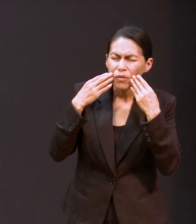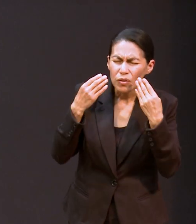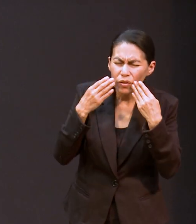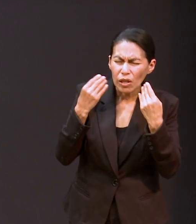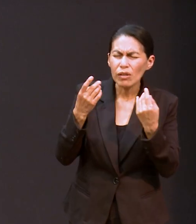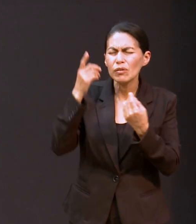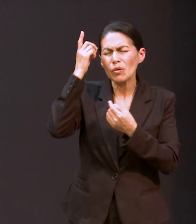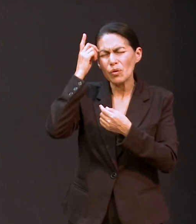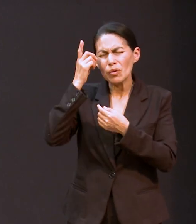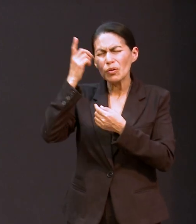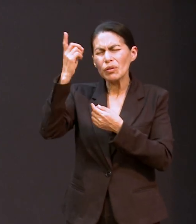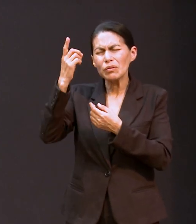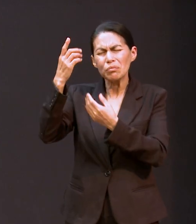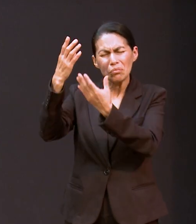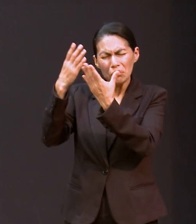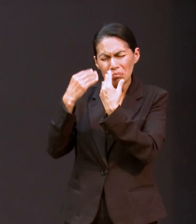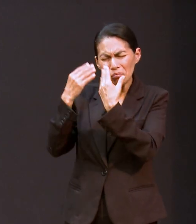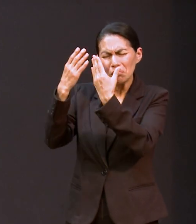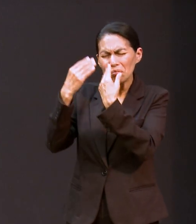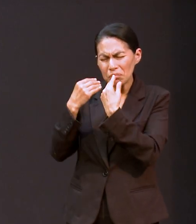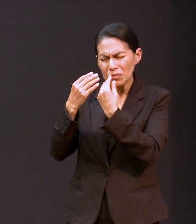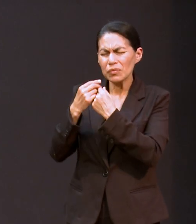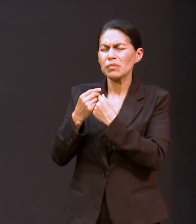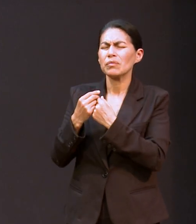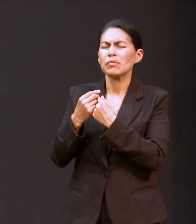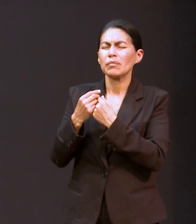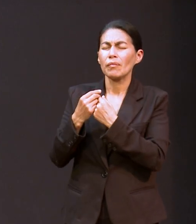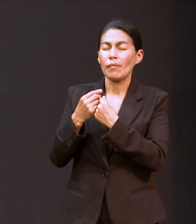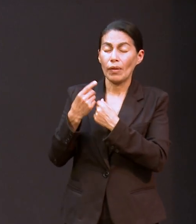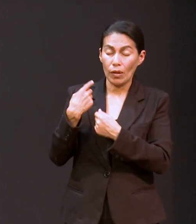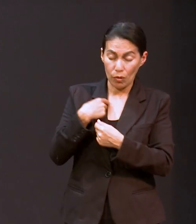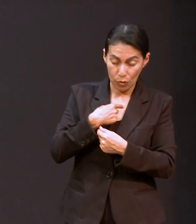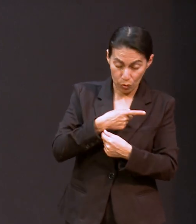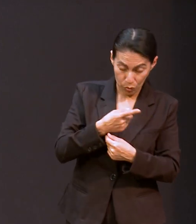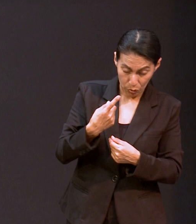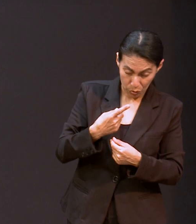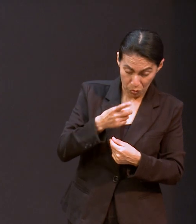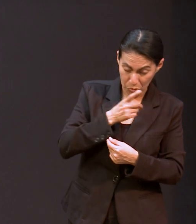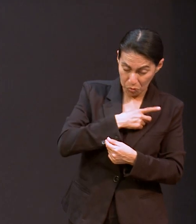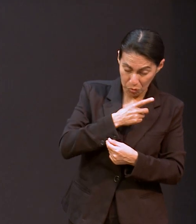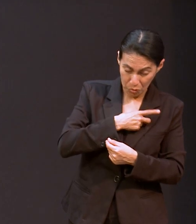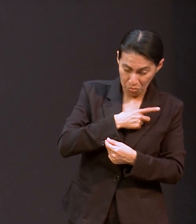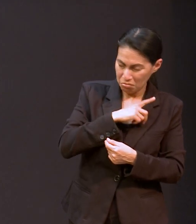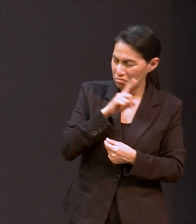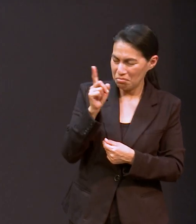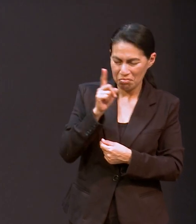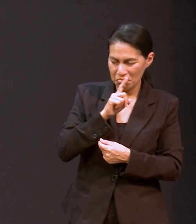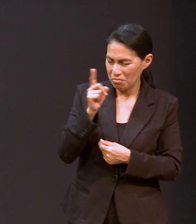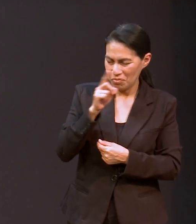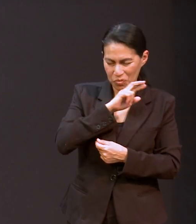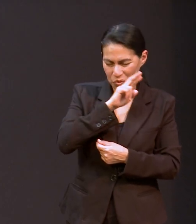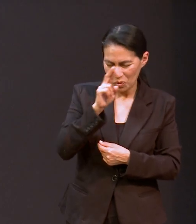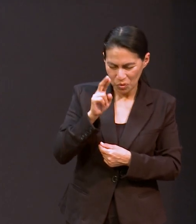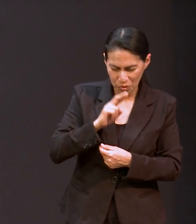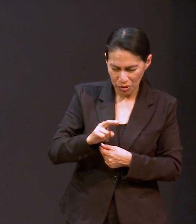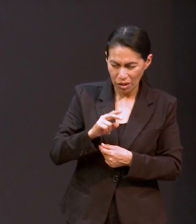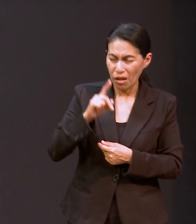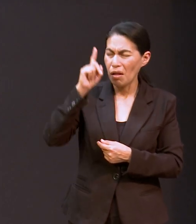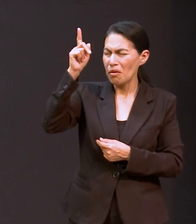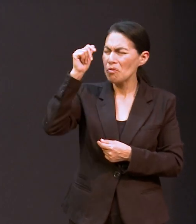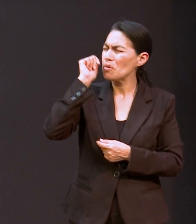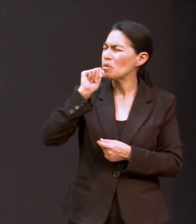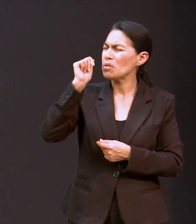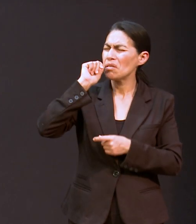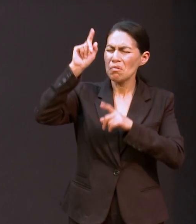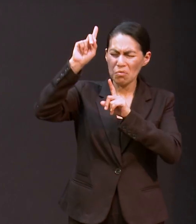misericordioso un Dios que quiere enseñarnos a cada uno de nosotros que nunca vamos a estar solos siempre vas a